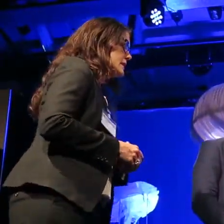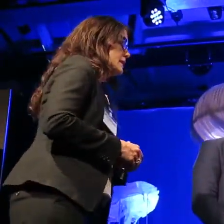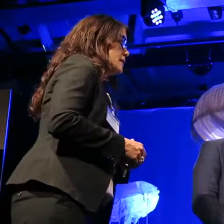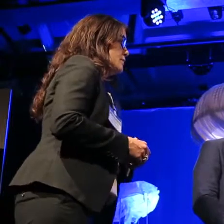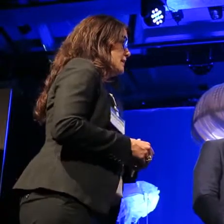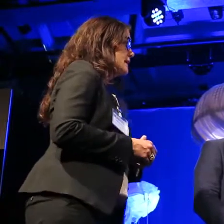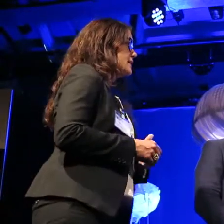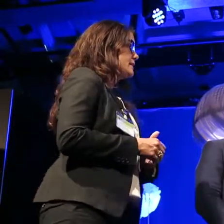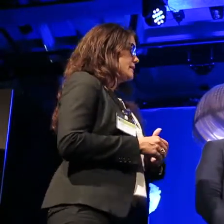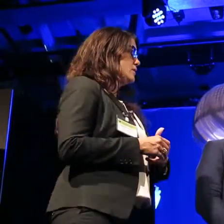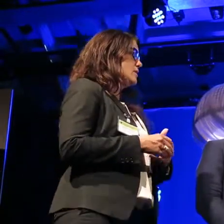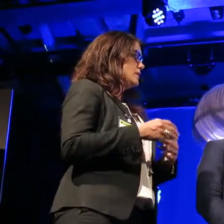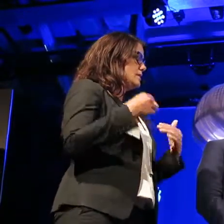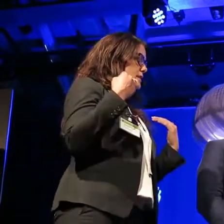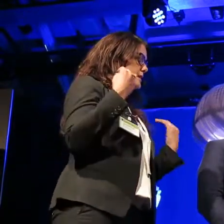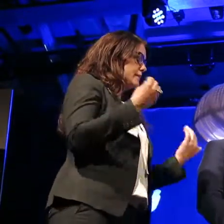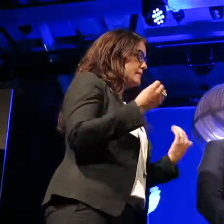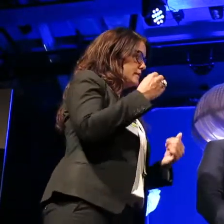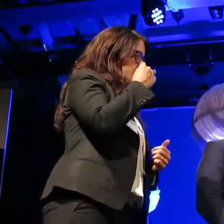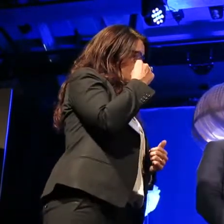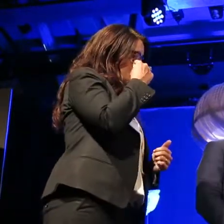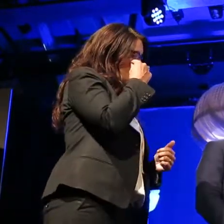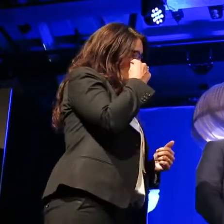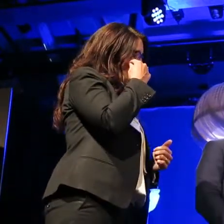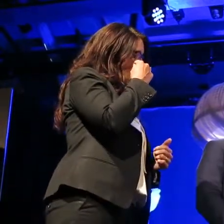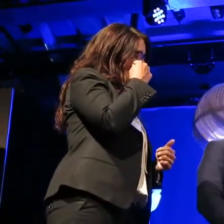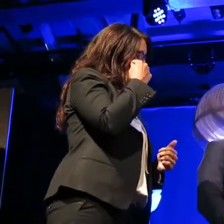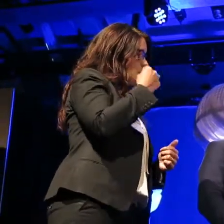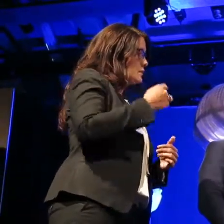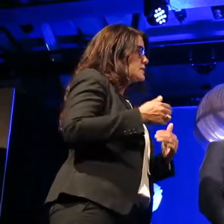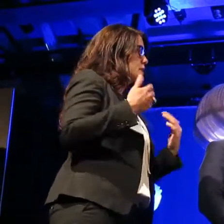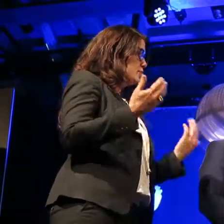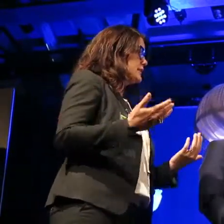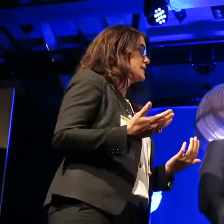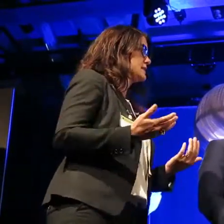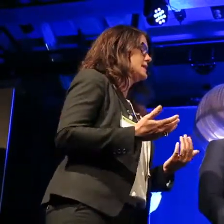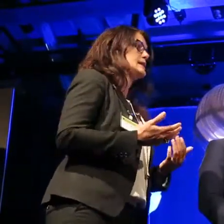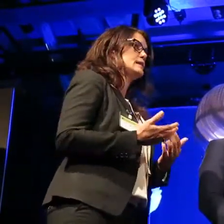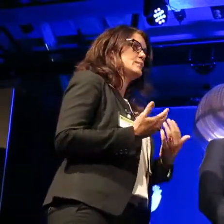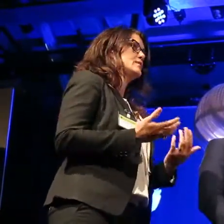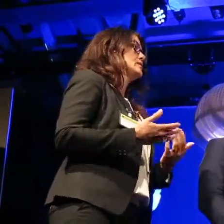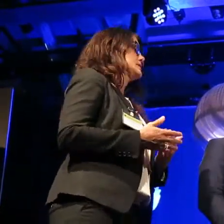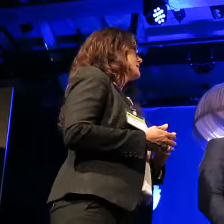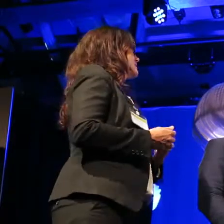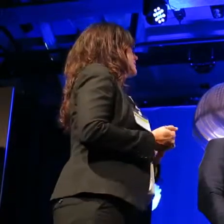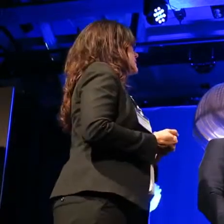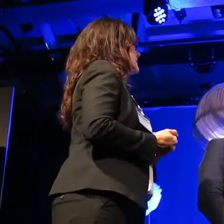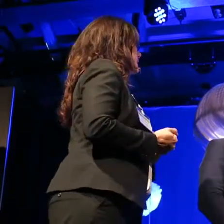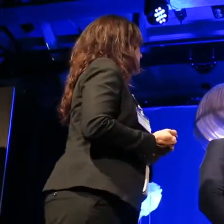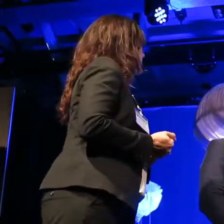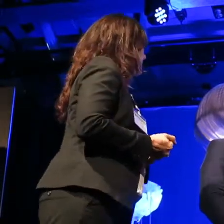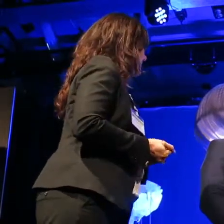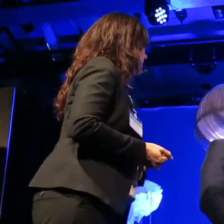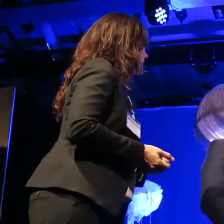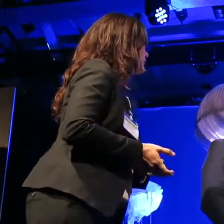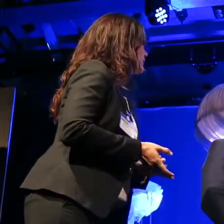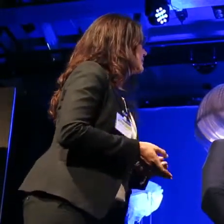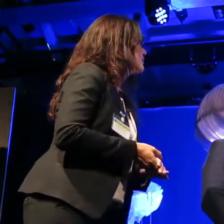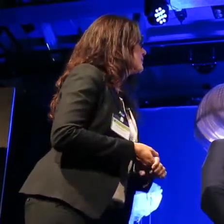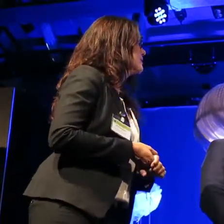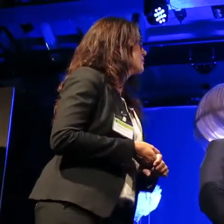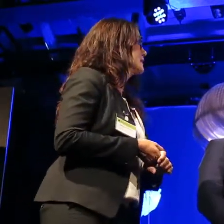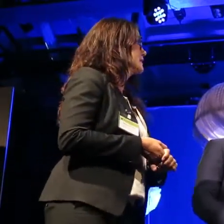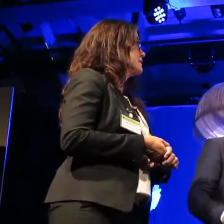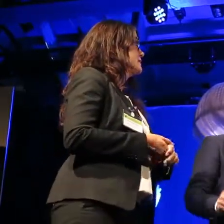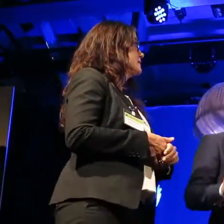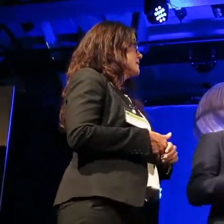att mer av att samtala och se på varandras idéer lite mer förutsättningslöst. Jag dricker gärna te i